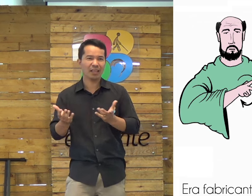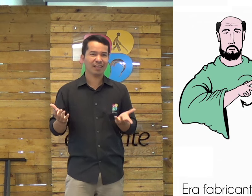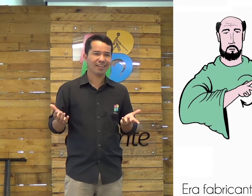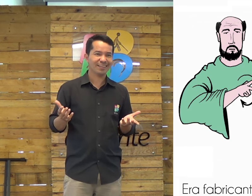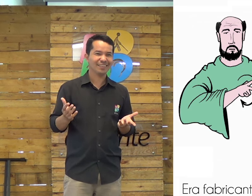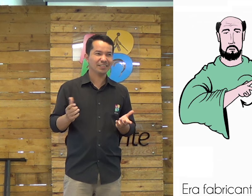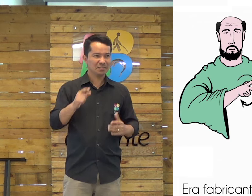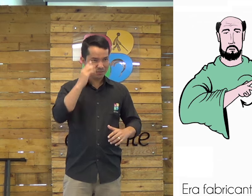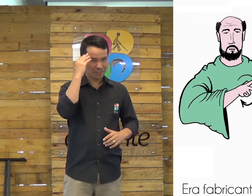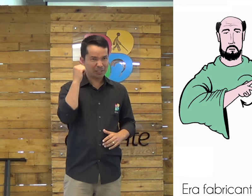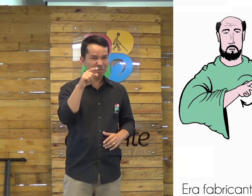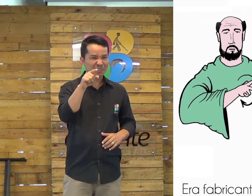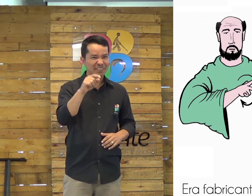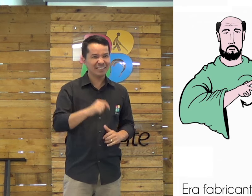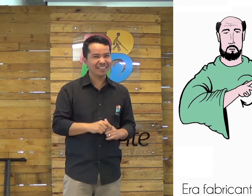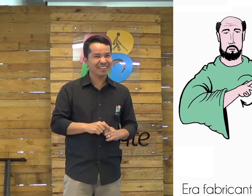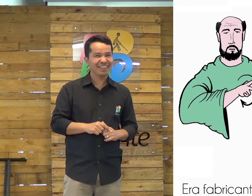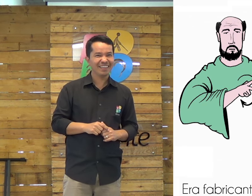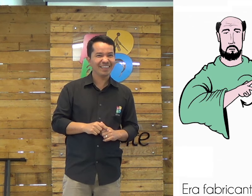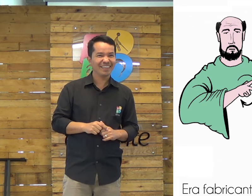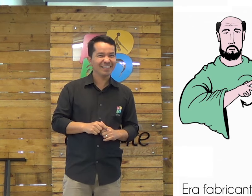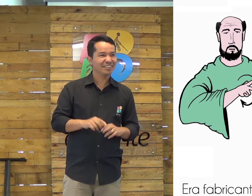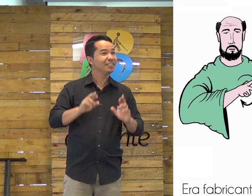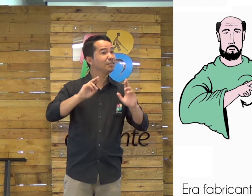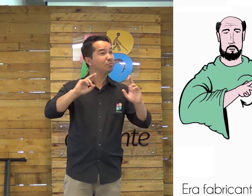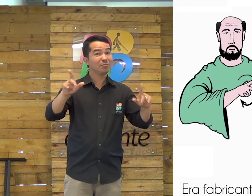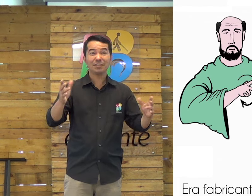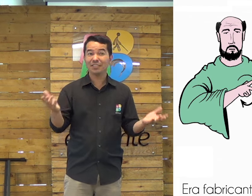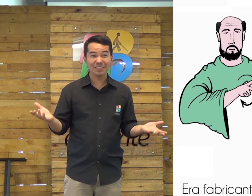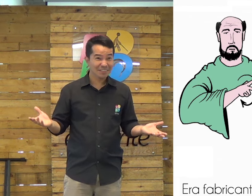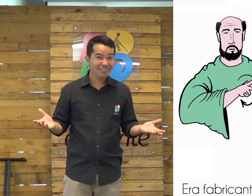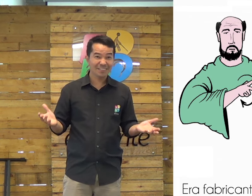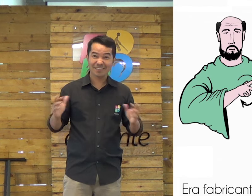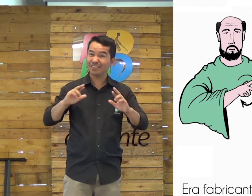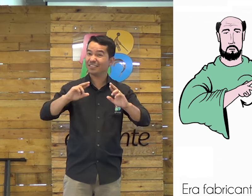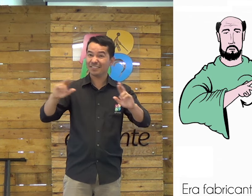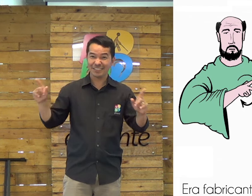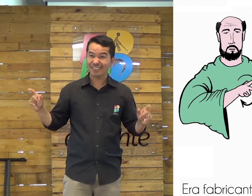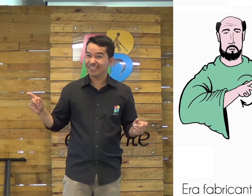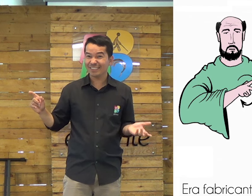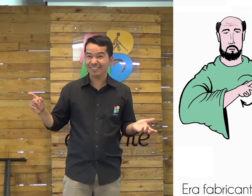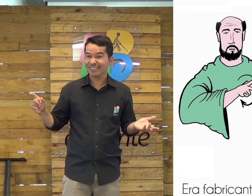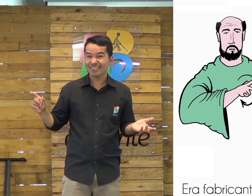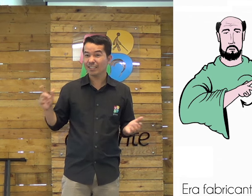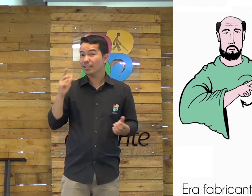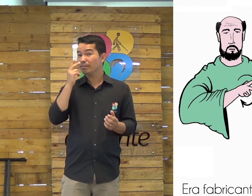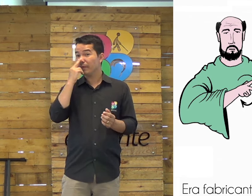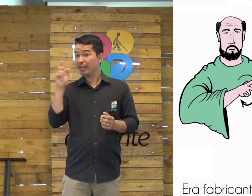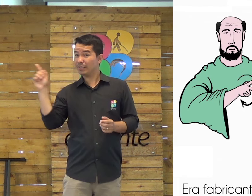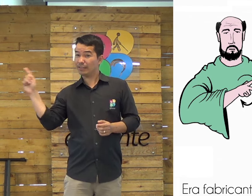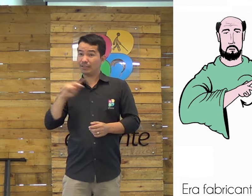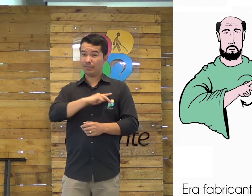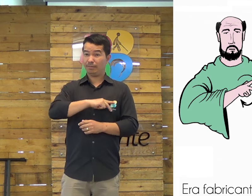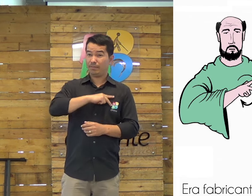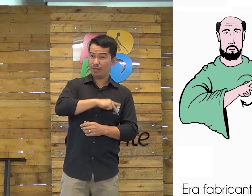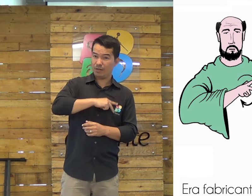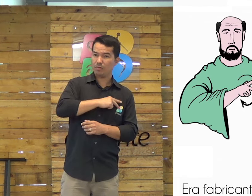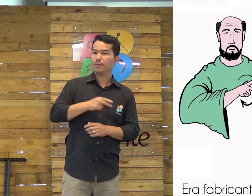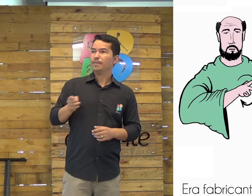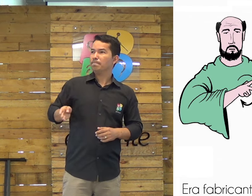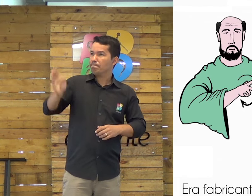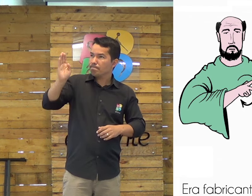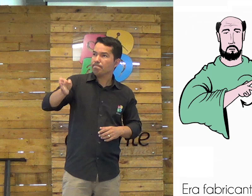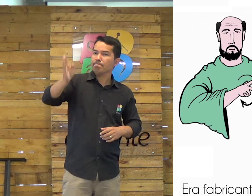tal, dava para comer. Sabia disso? Diferente, né? Diferente.